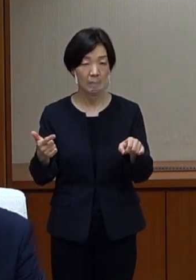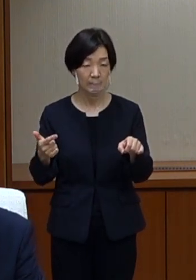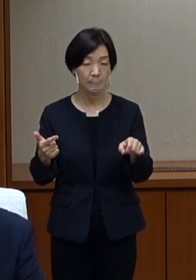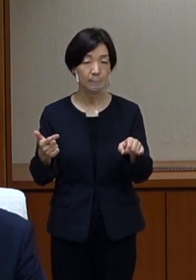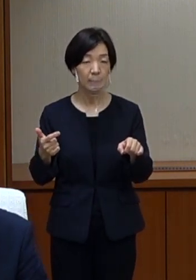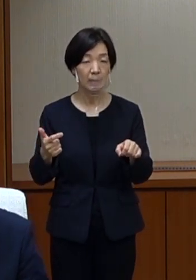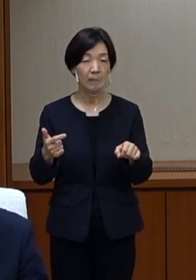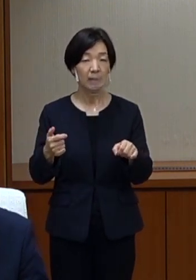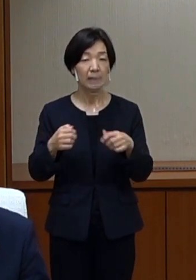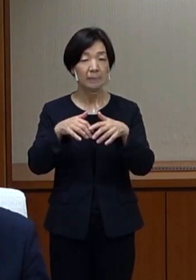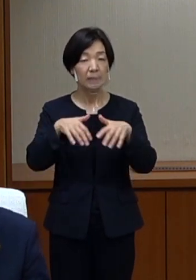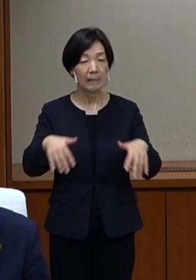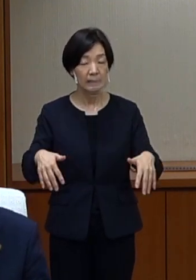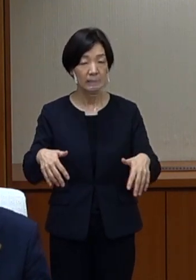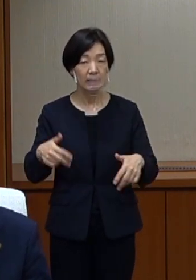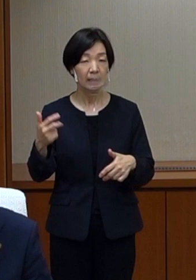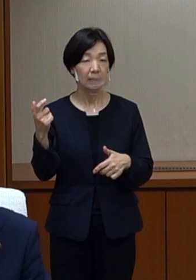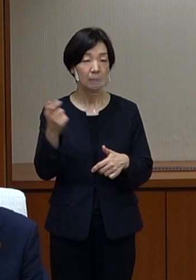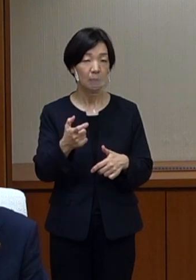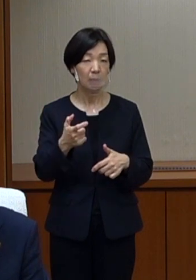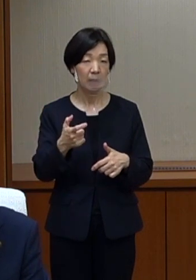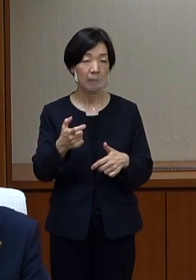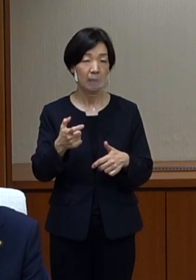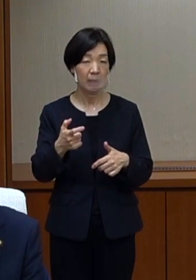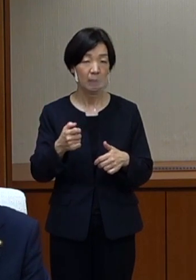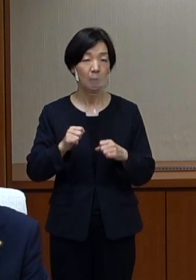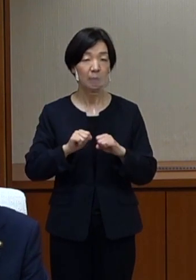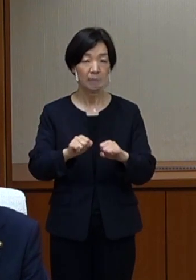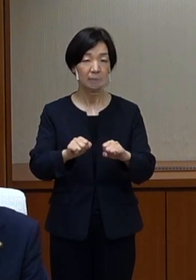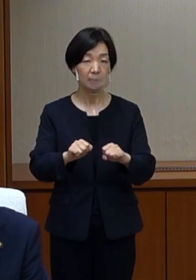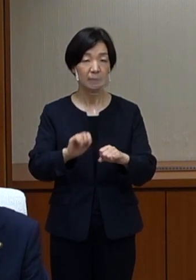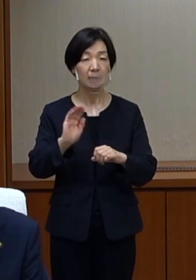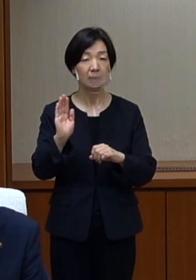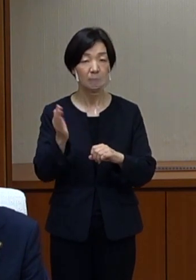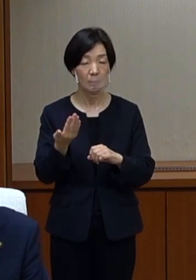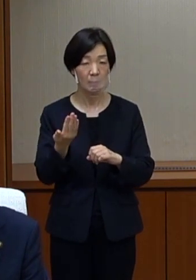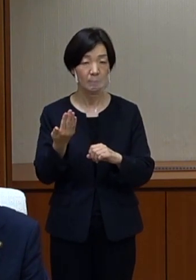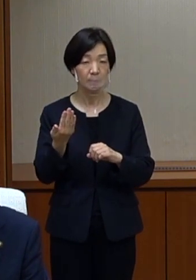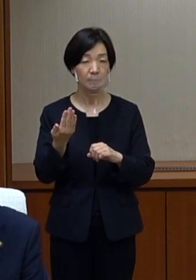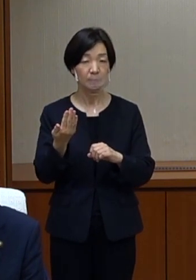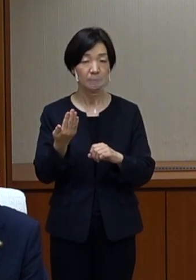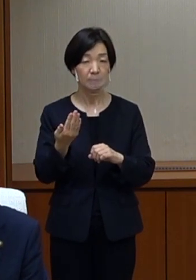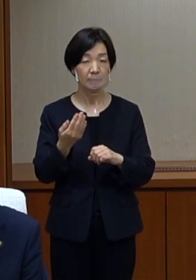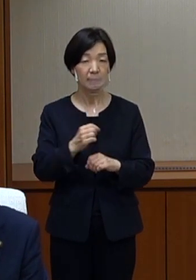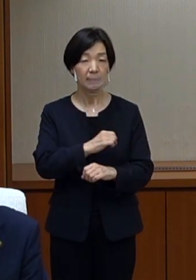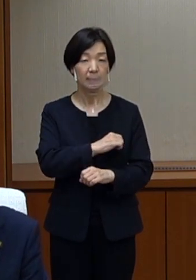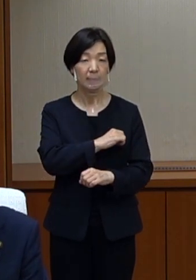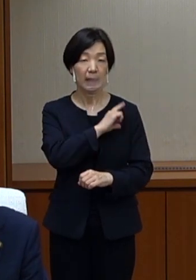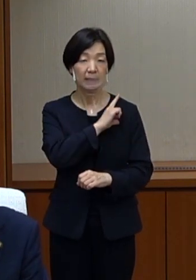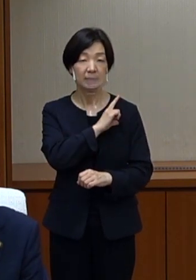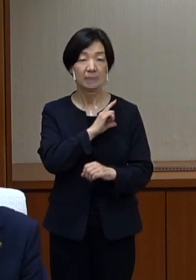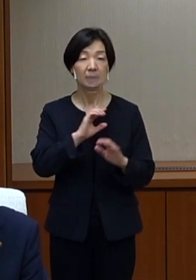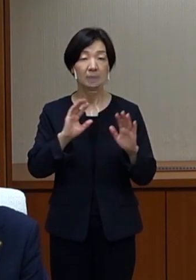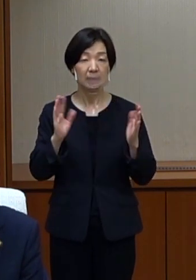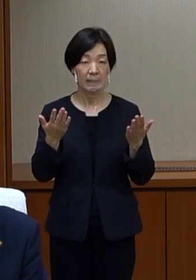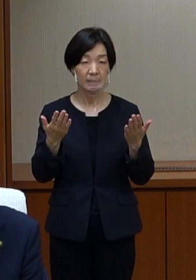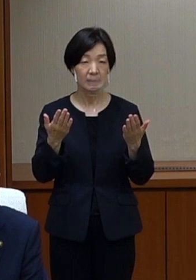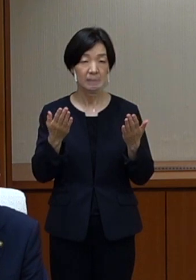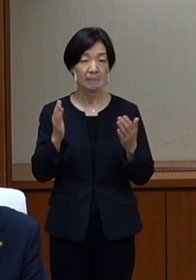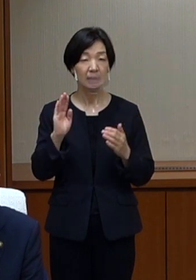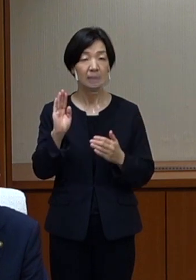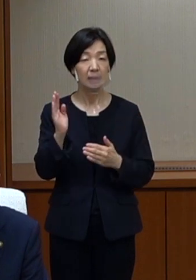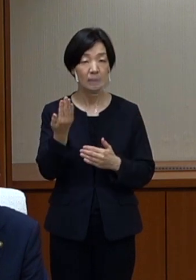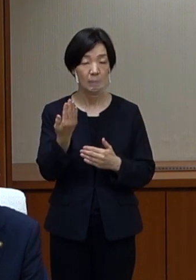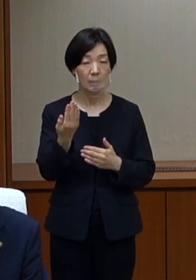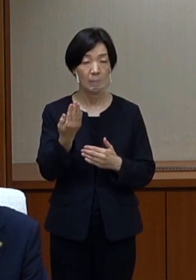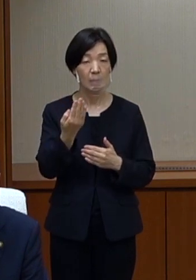ご対応いただいているところですが、中には発熱等の症状がなく検